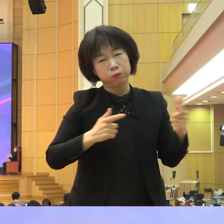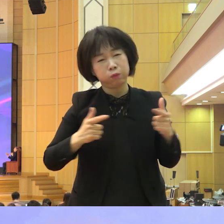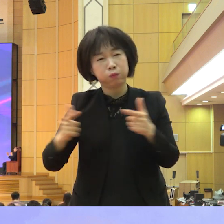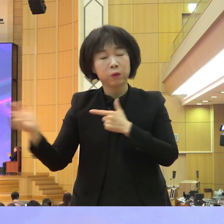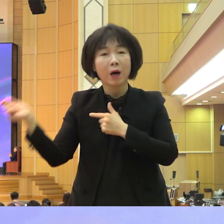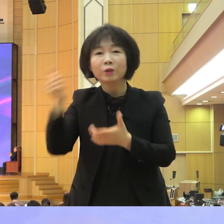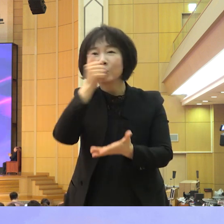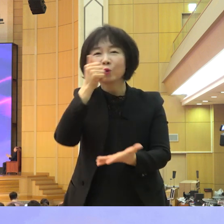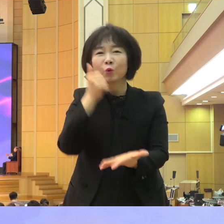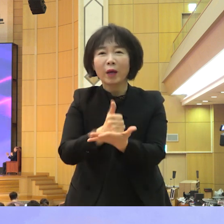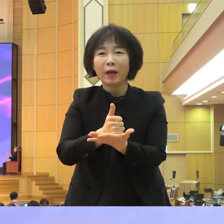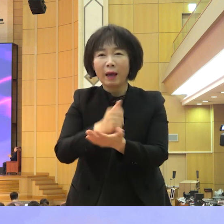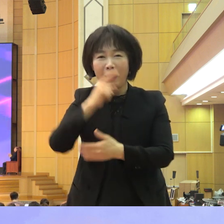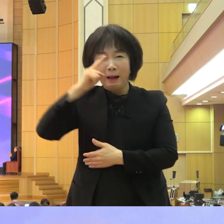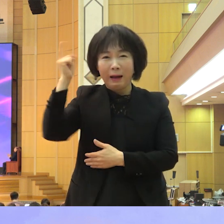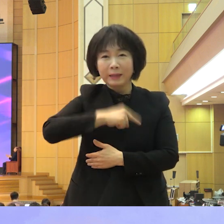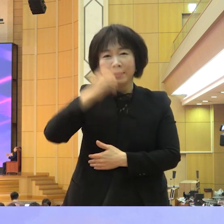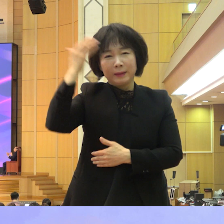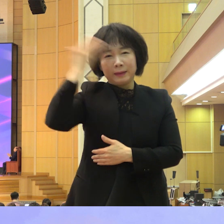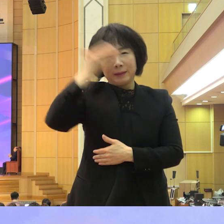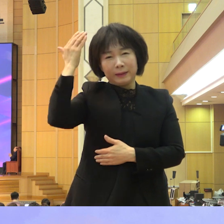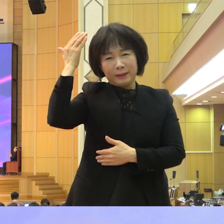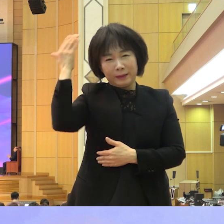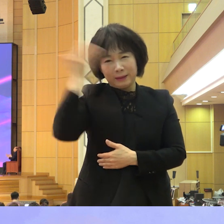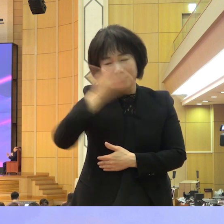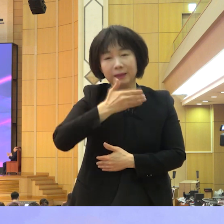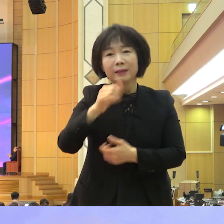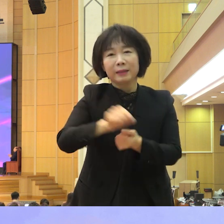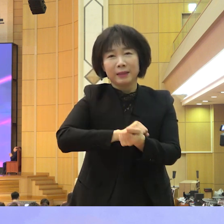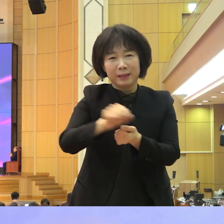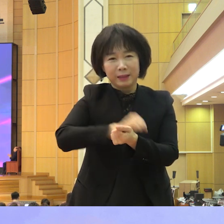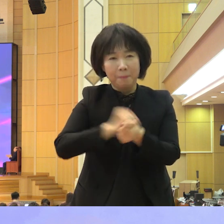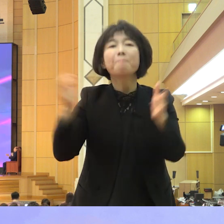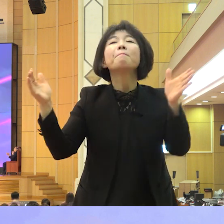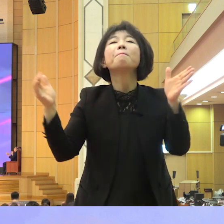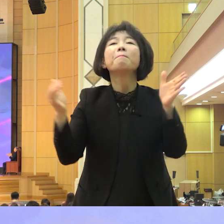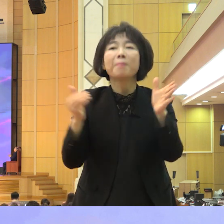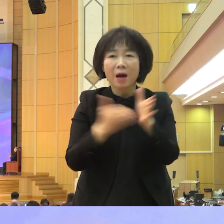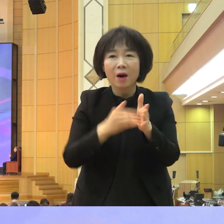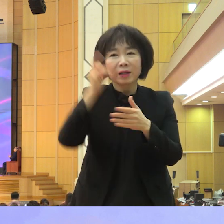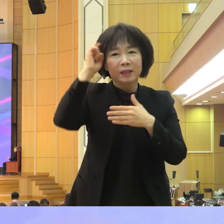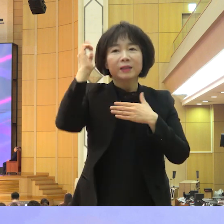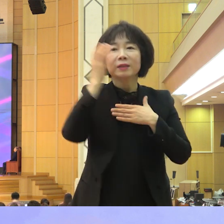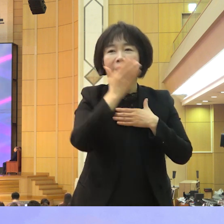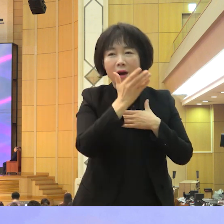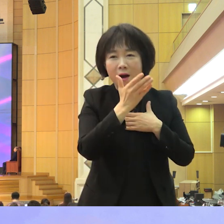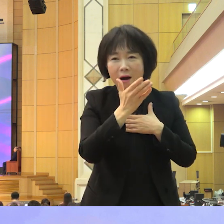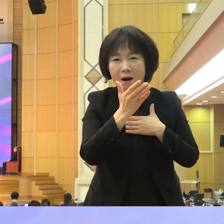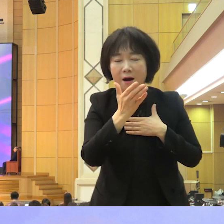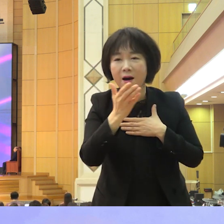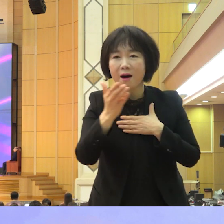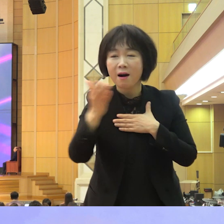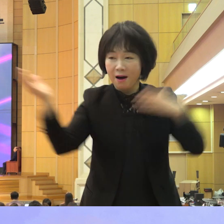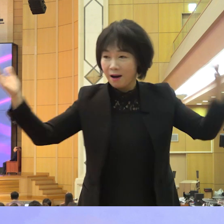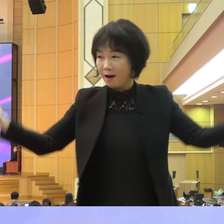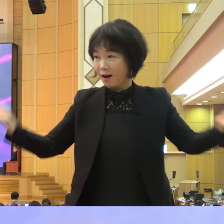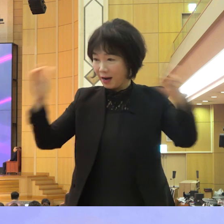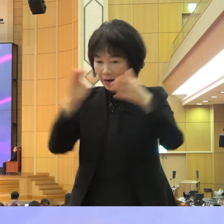마음속에 여러 가지 죄악이 깨끗이 씻기어 있는가.